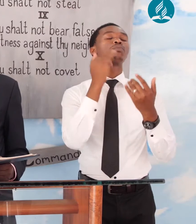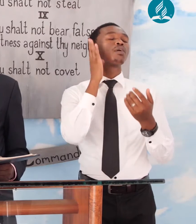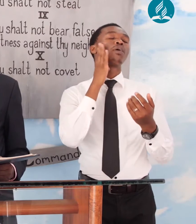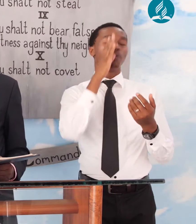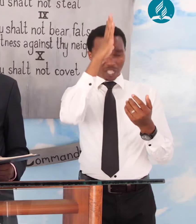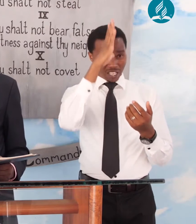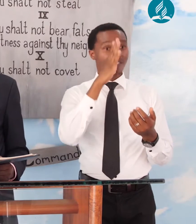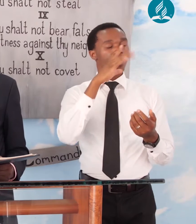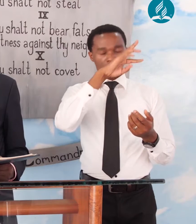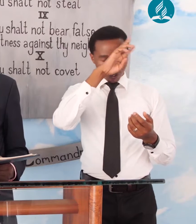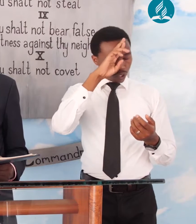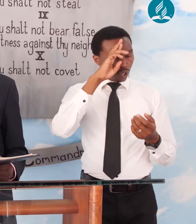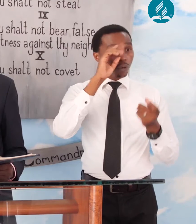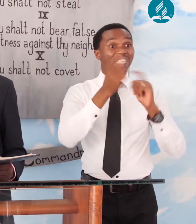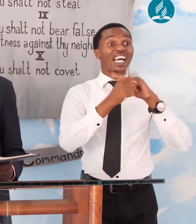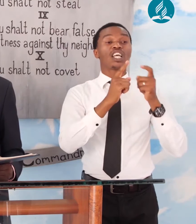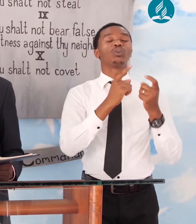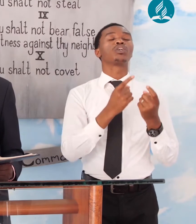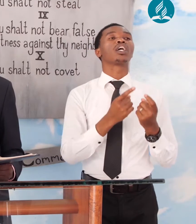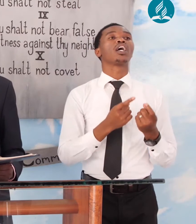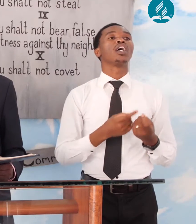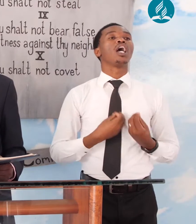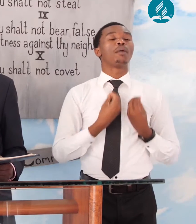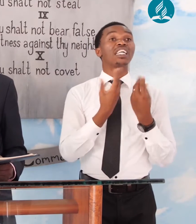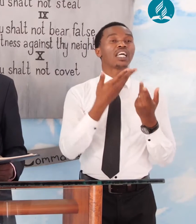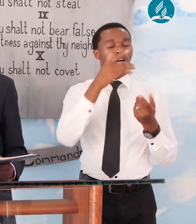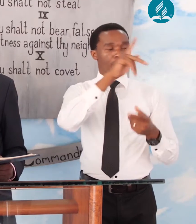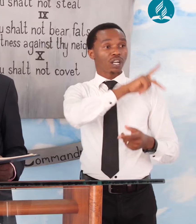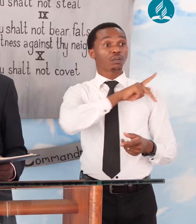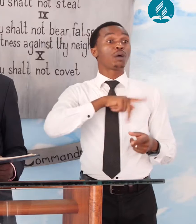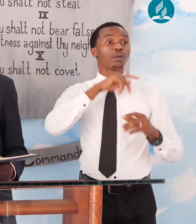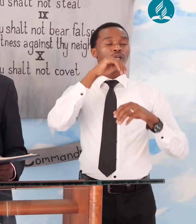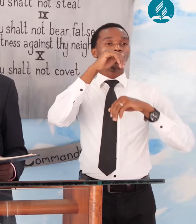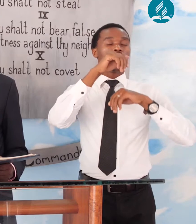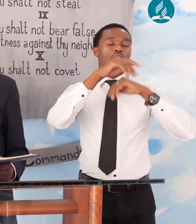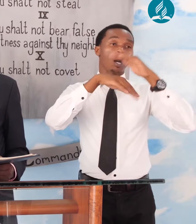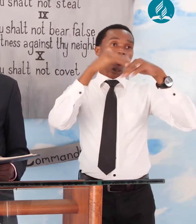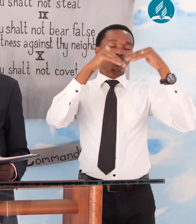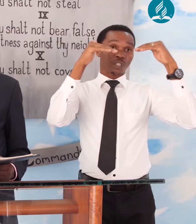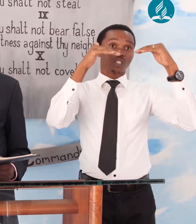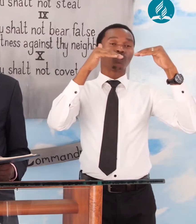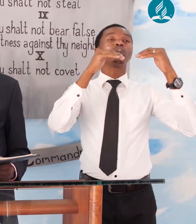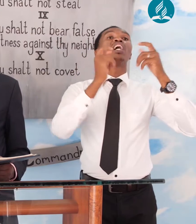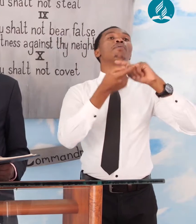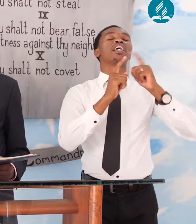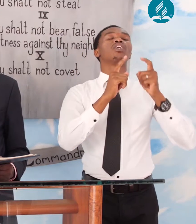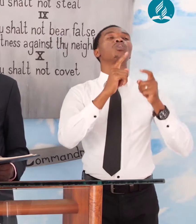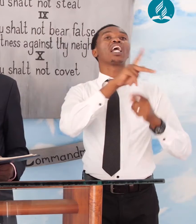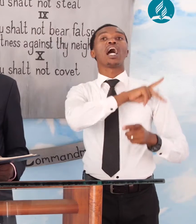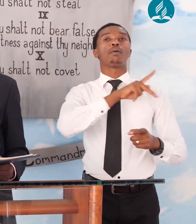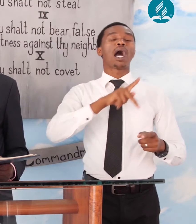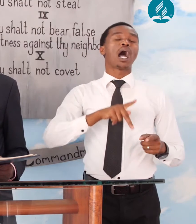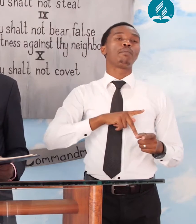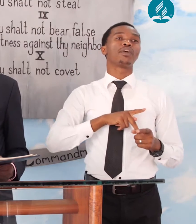heirs to the throne of an earthly empire, but as kings unto God to reign